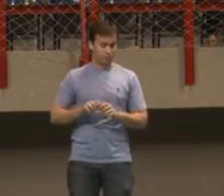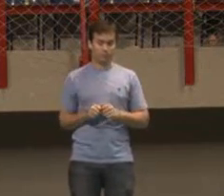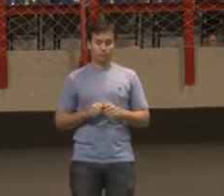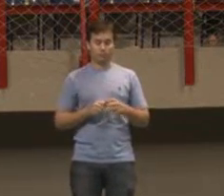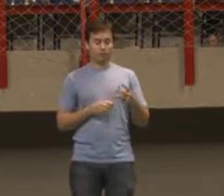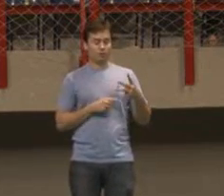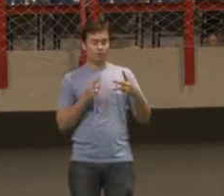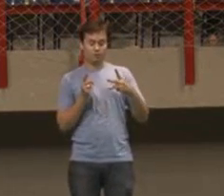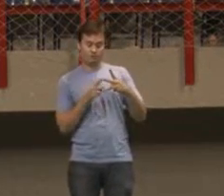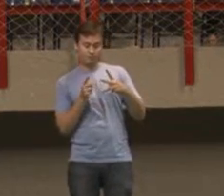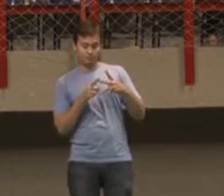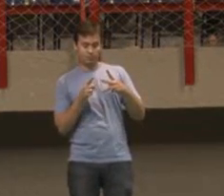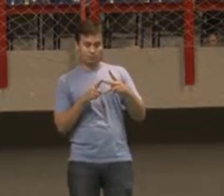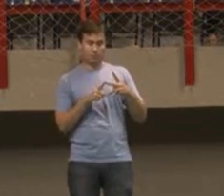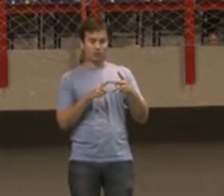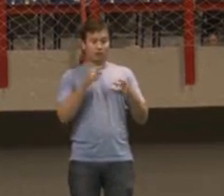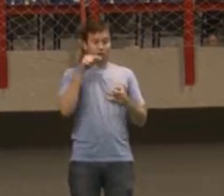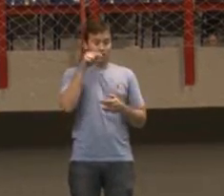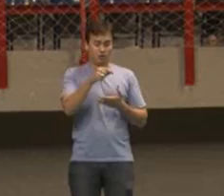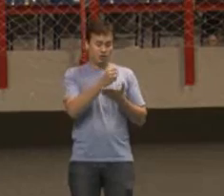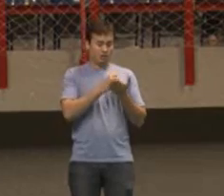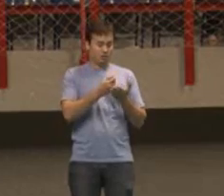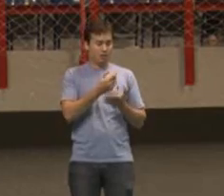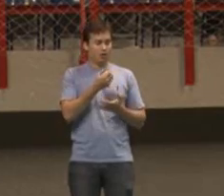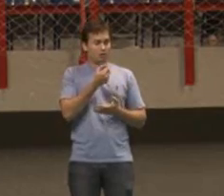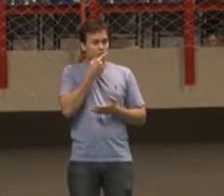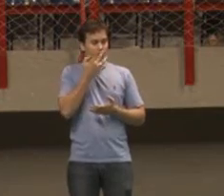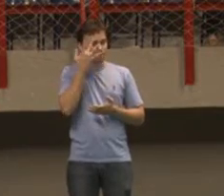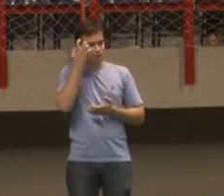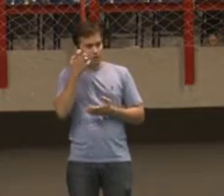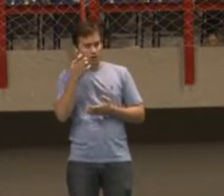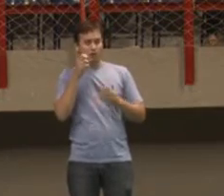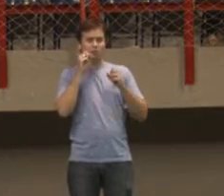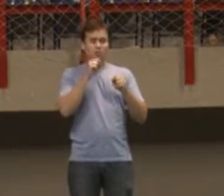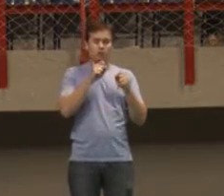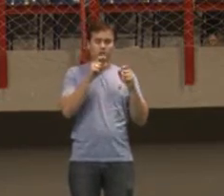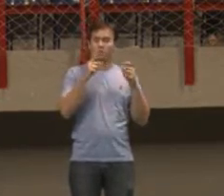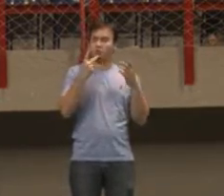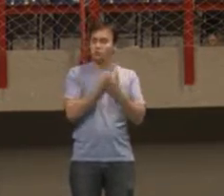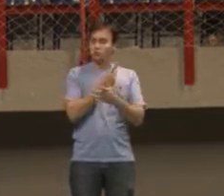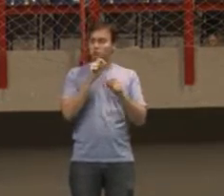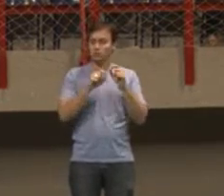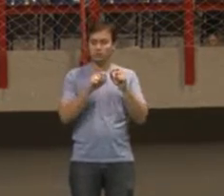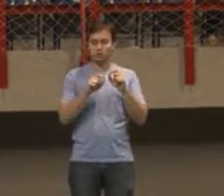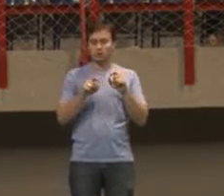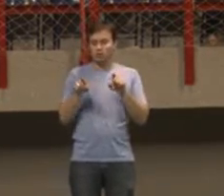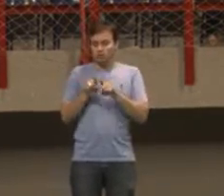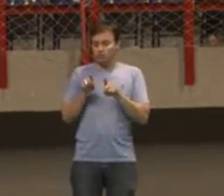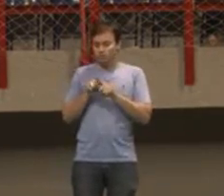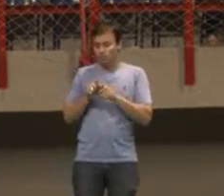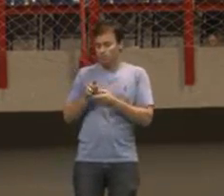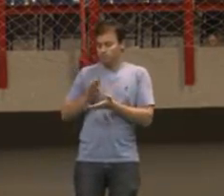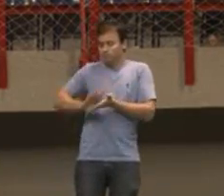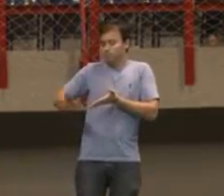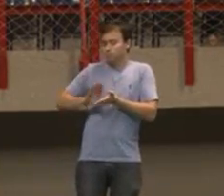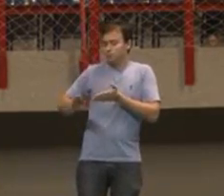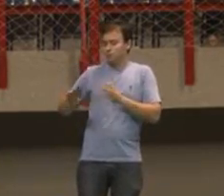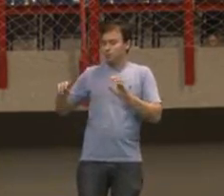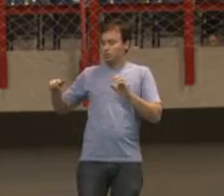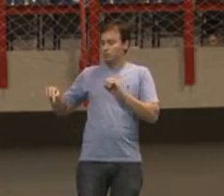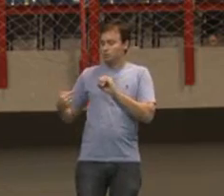A pílula do dia seguinte, ela pode diminuir a chegada de quê? Espermatozoides.